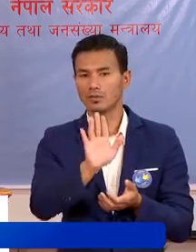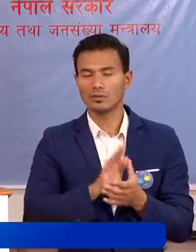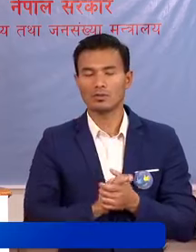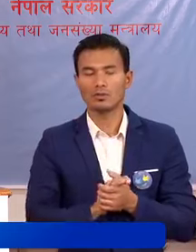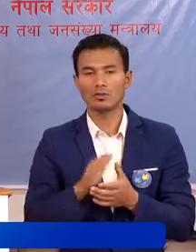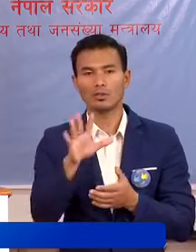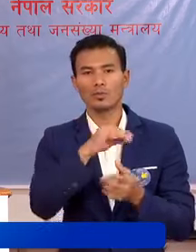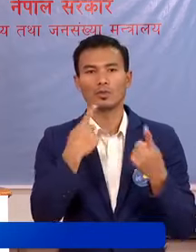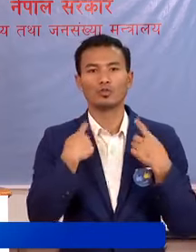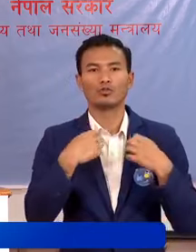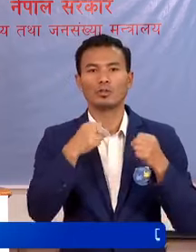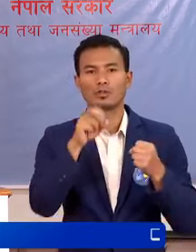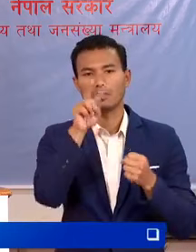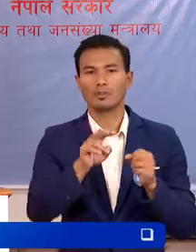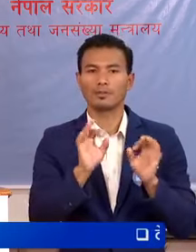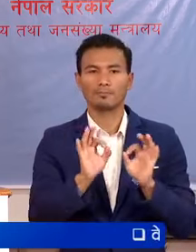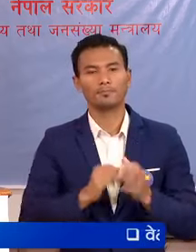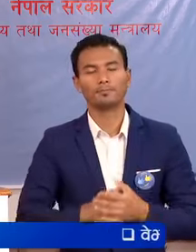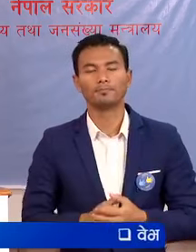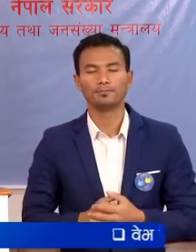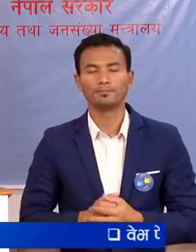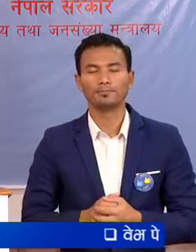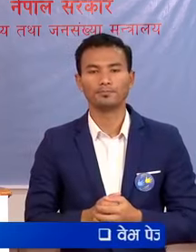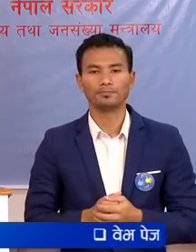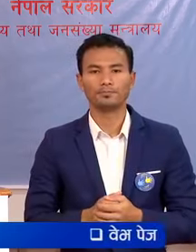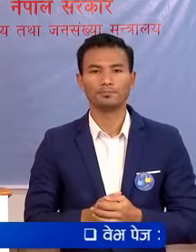स्वास्त्यवस्ता सामन्ने नहीं रएको छा